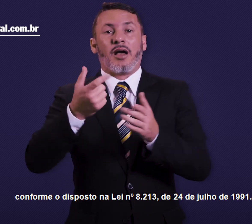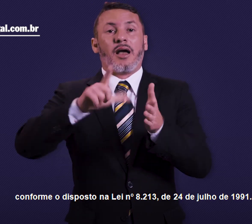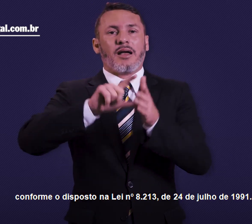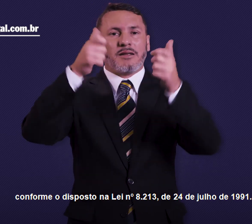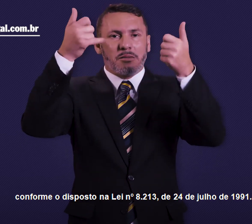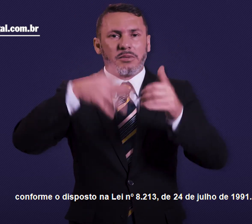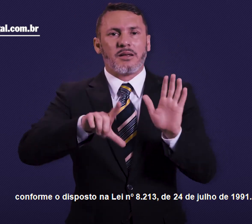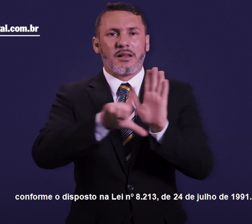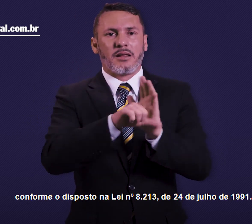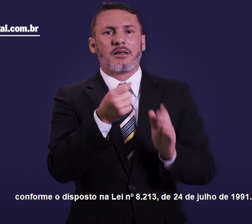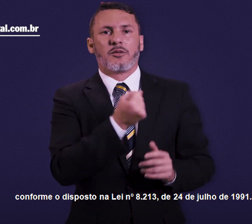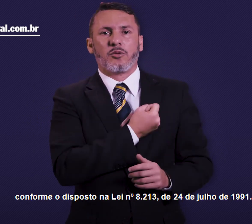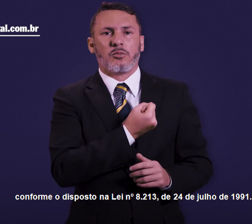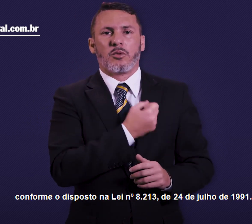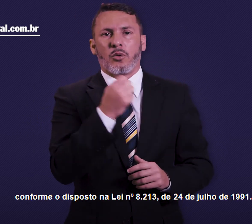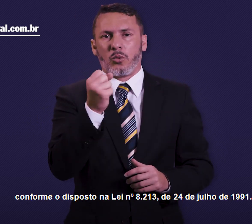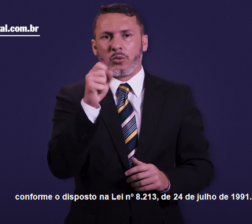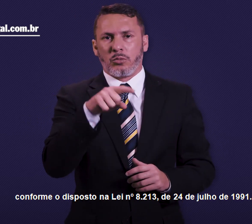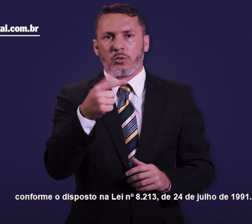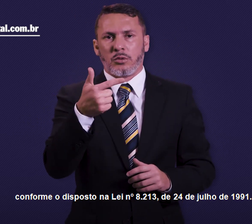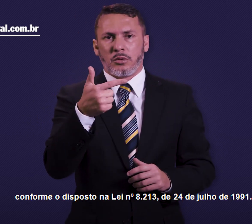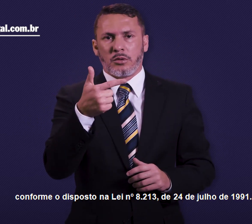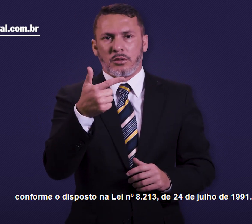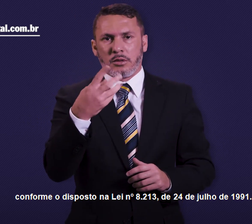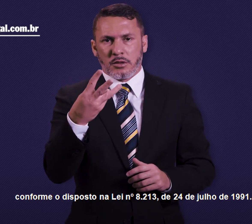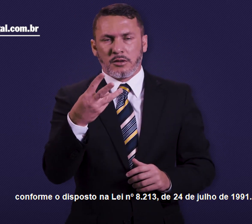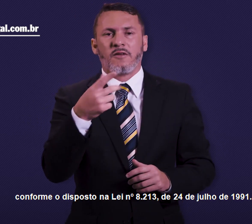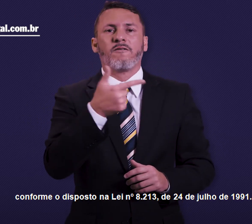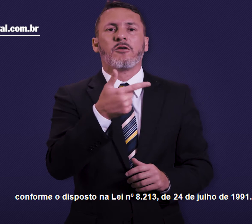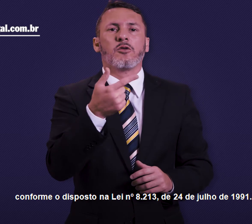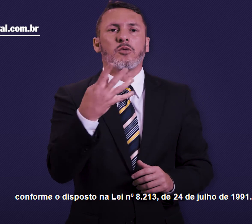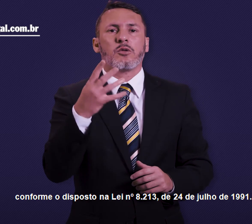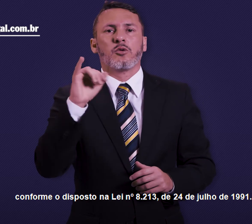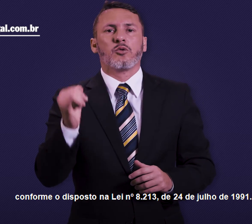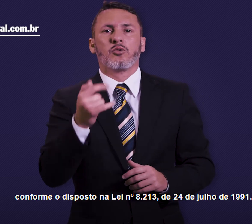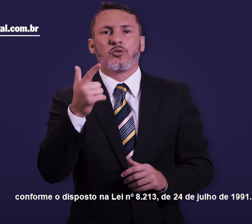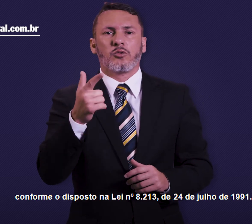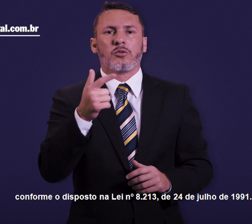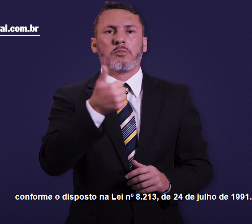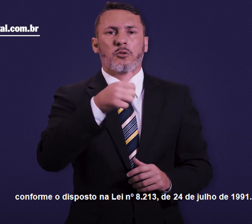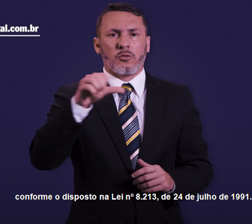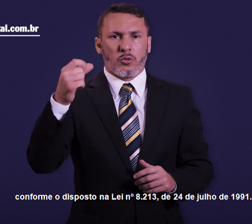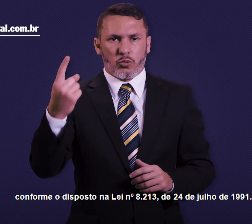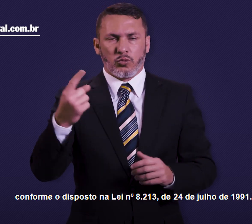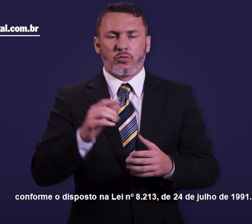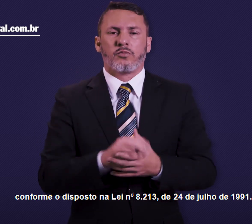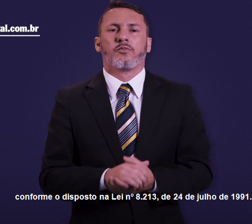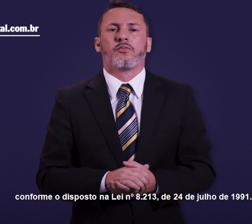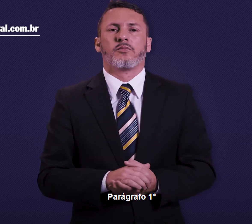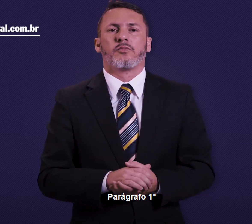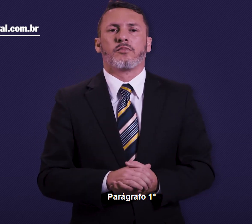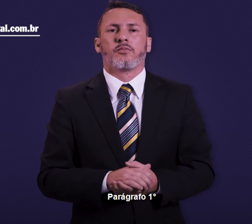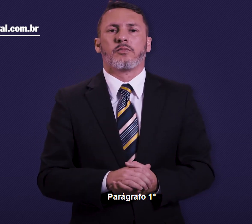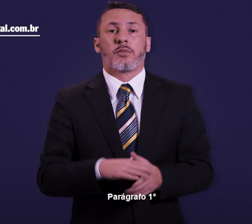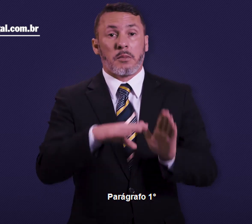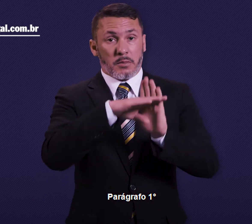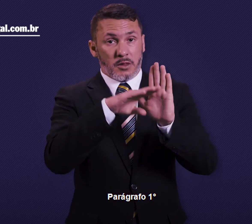o disposto na Lei nº 8.213, de 24 de julho de 1991. Parágrafo 1º.